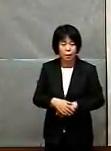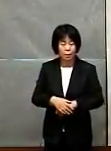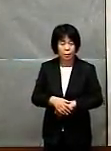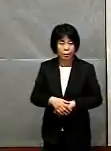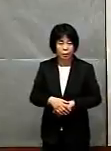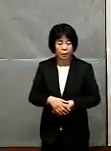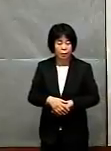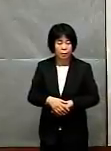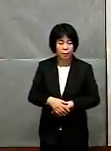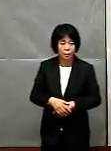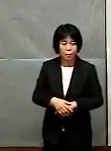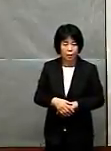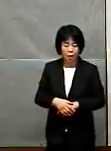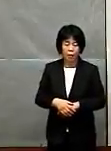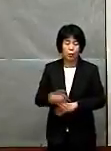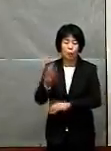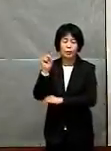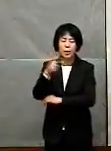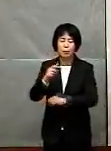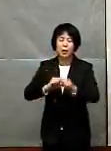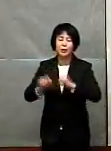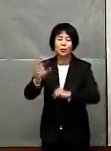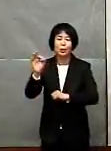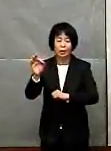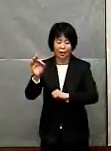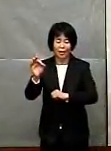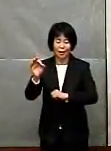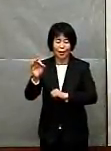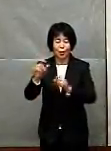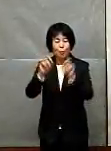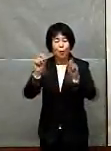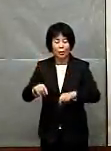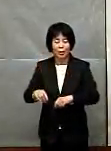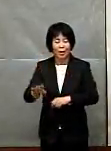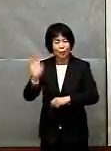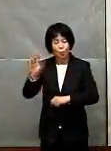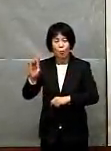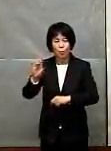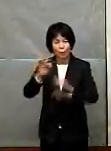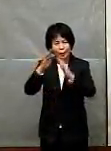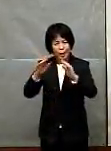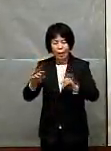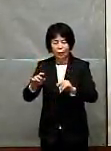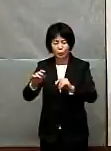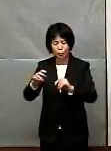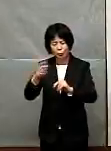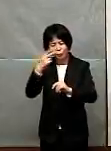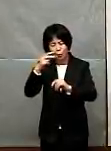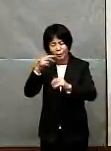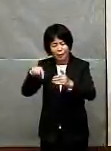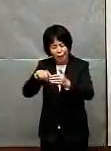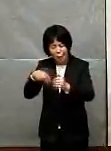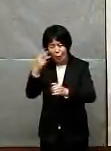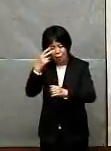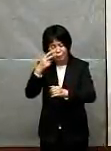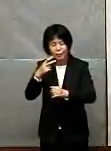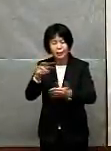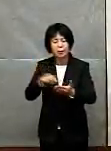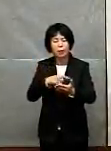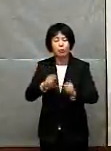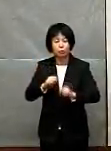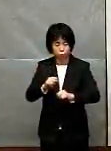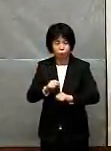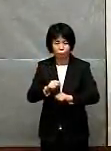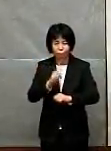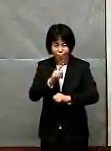さんの質問に政務活動費の件です。はい、今後議会の調査内容を詳しく確認して検討するということですが、 はい、 知事